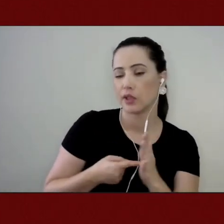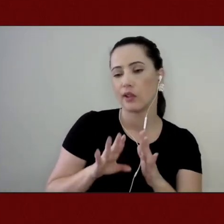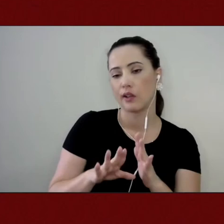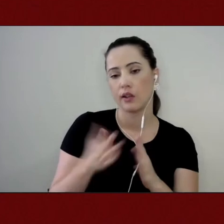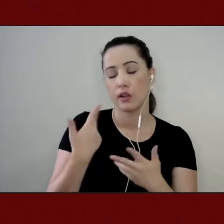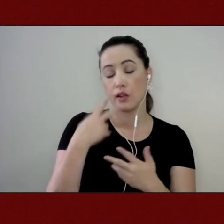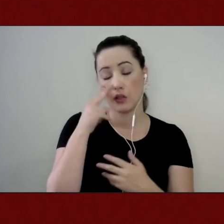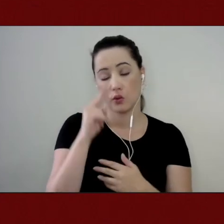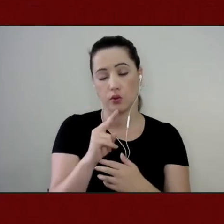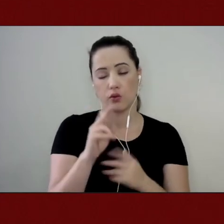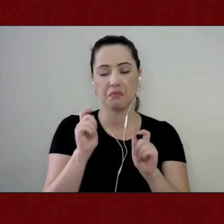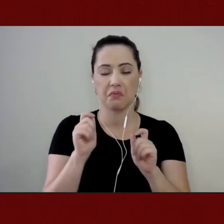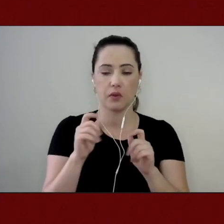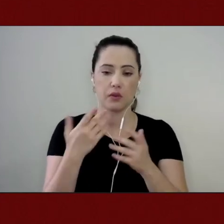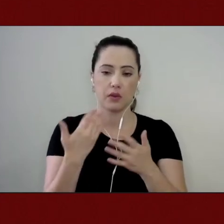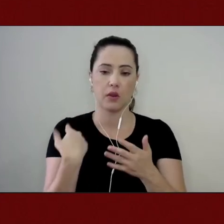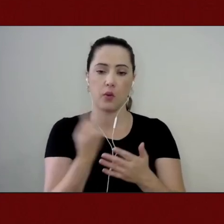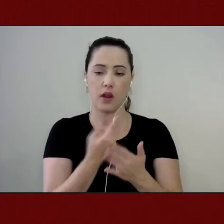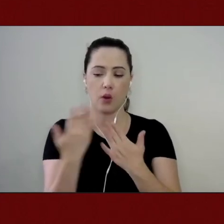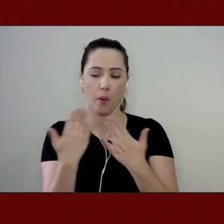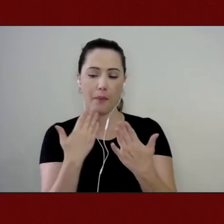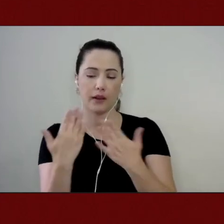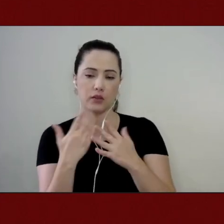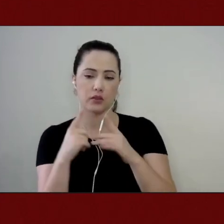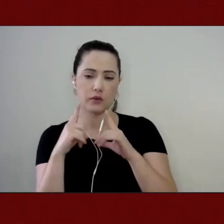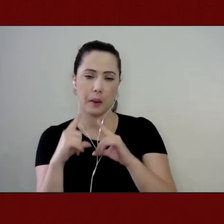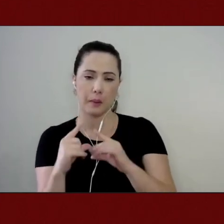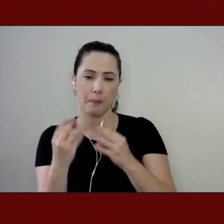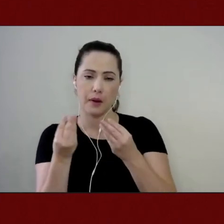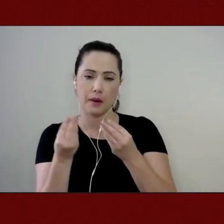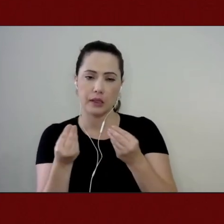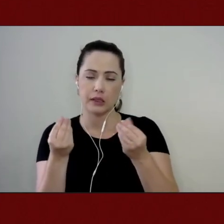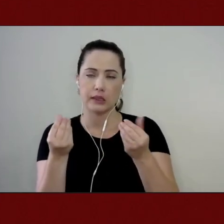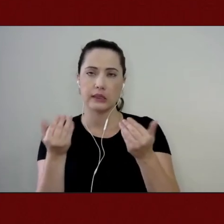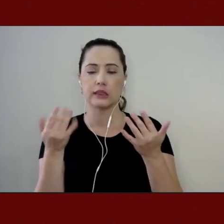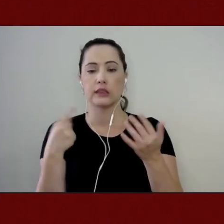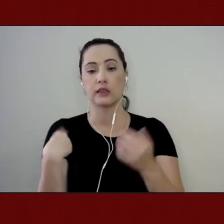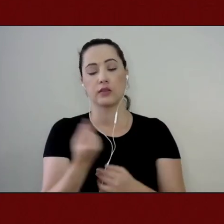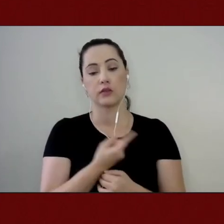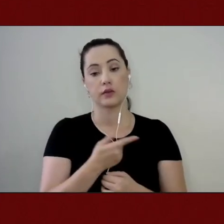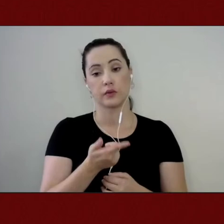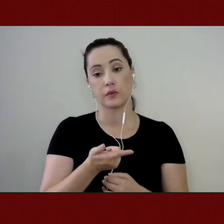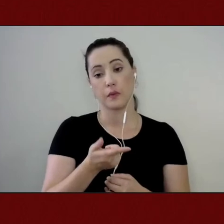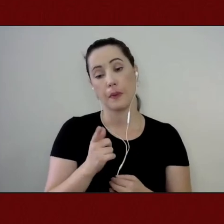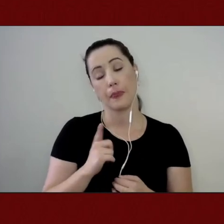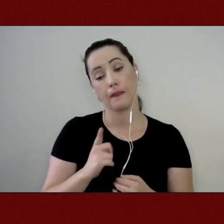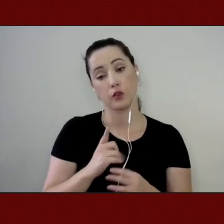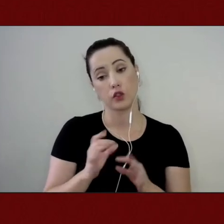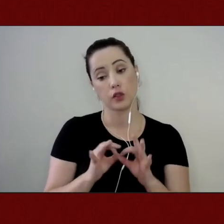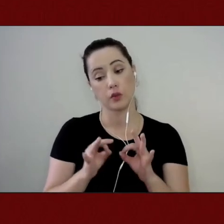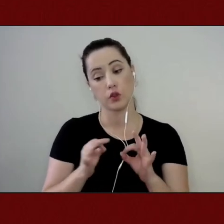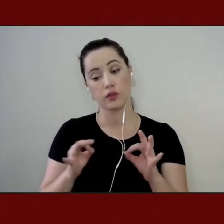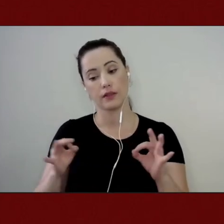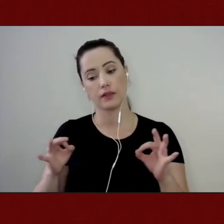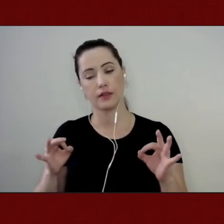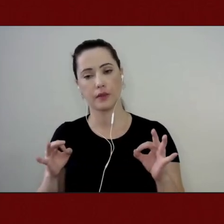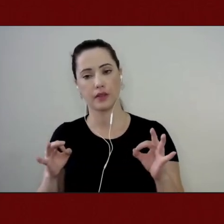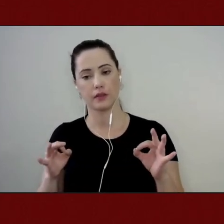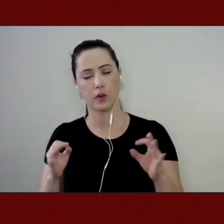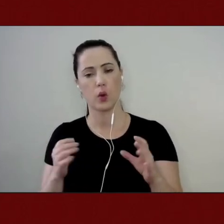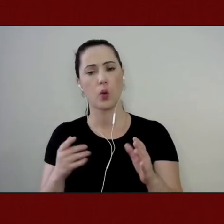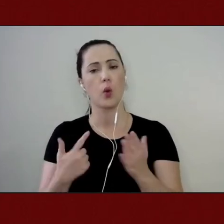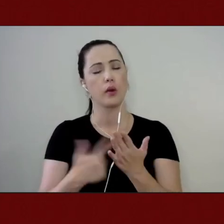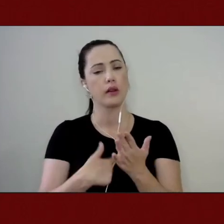Partido Comunista, podemos dizer assim. Claro que, obviamente, éramos beneficiados pelo distanciamento no tempo. Esse livro é de 2012,